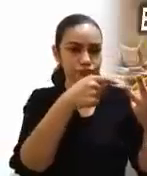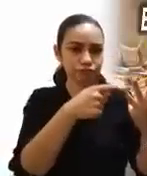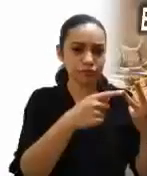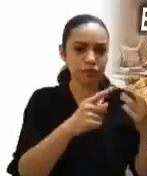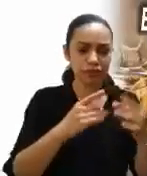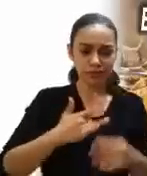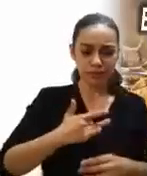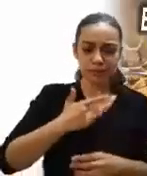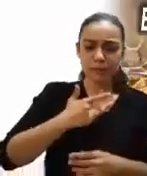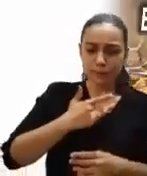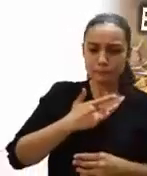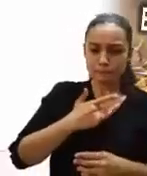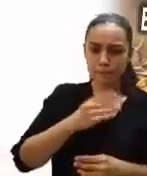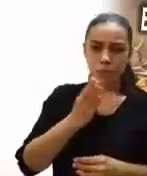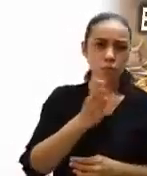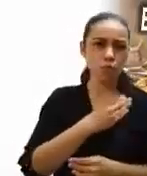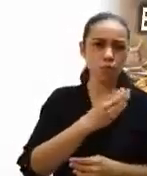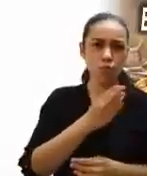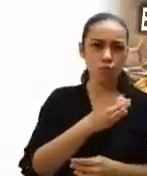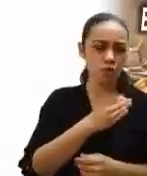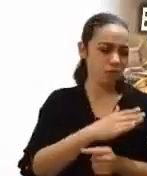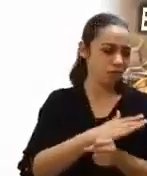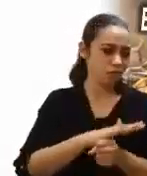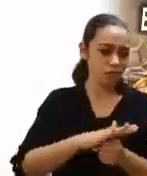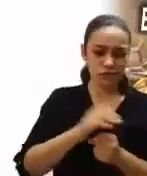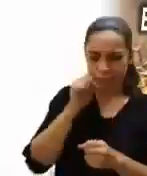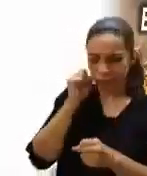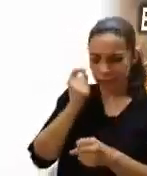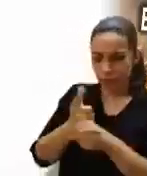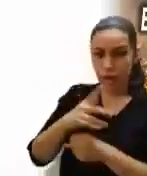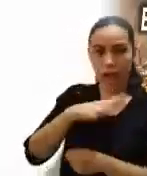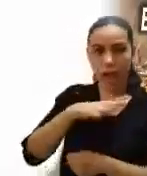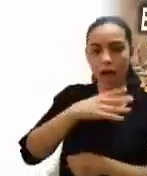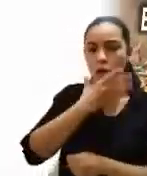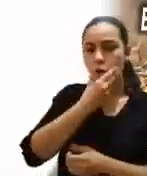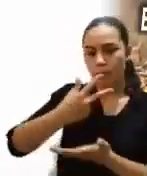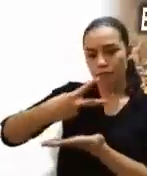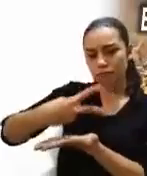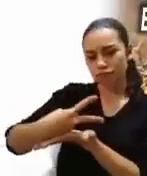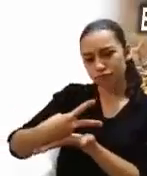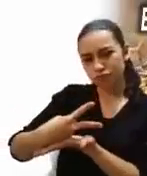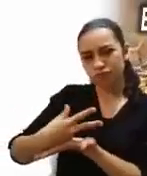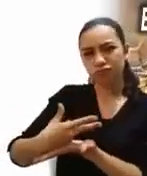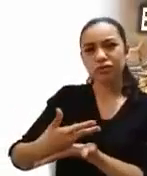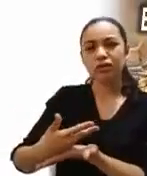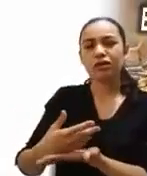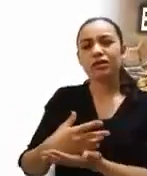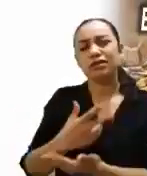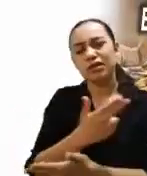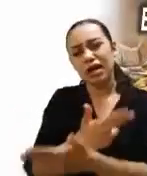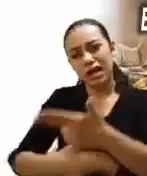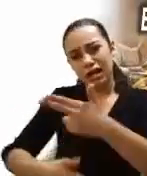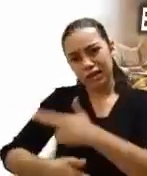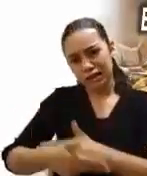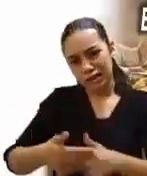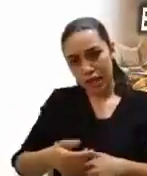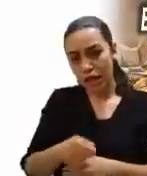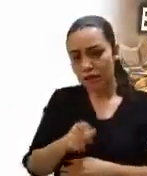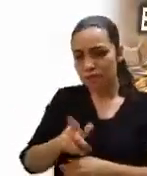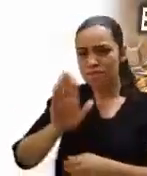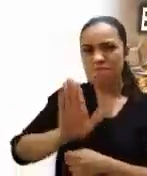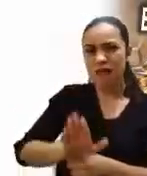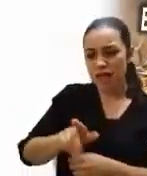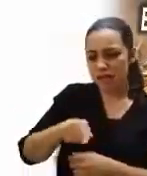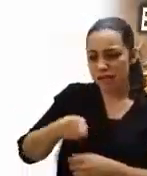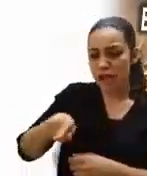descubre en el pobre hombre tirado a la orilla del camino a un prójimo. Un hombre considerado impuro, lejano